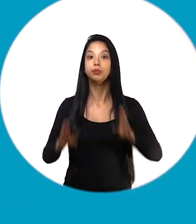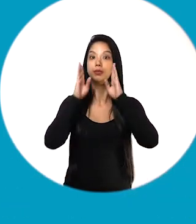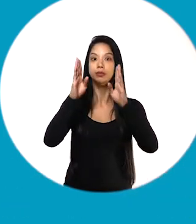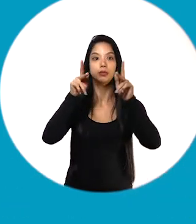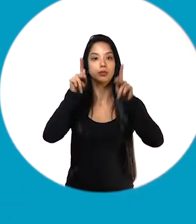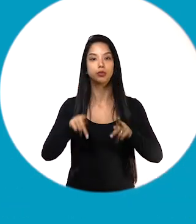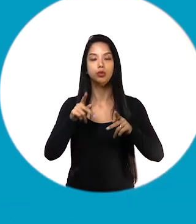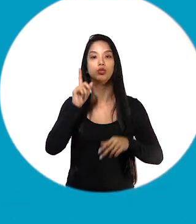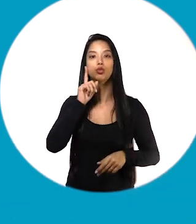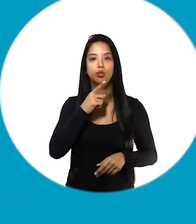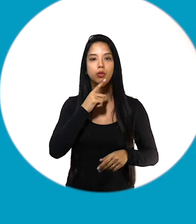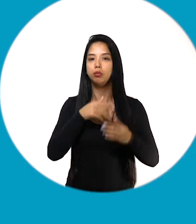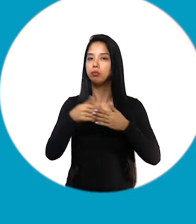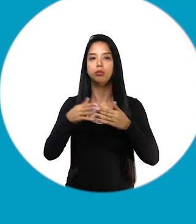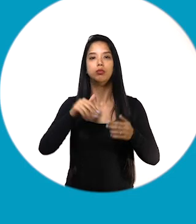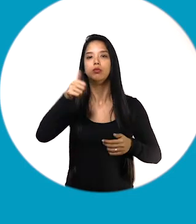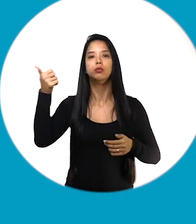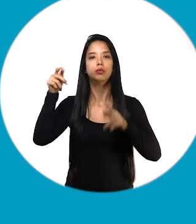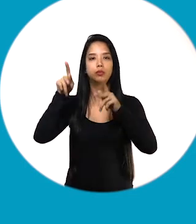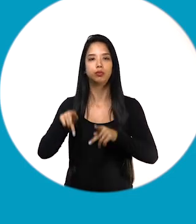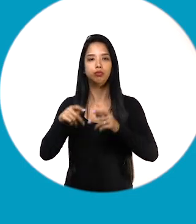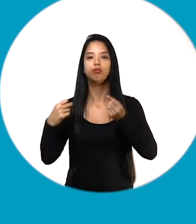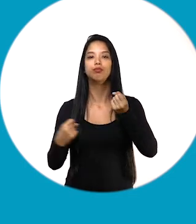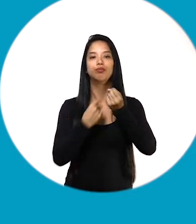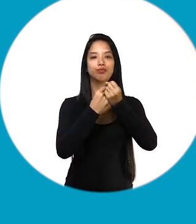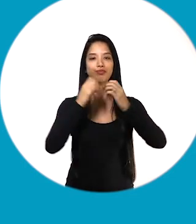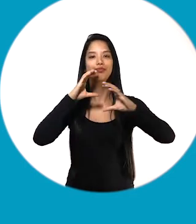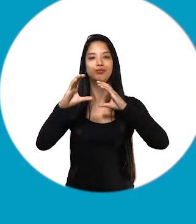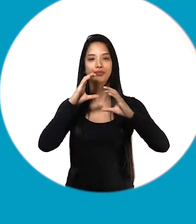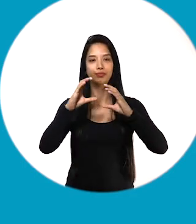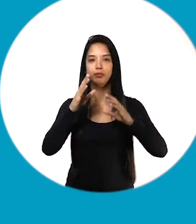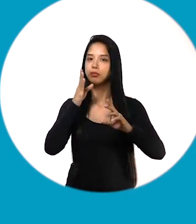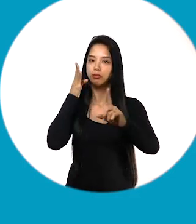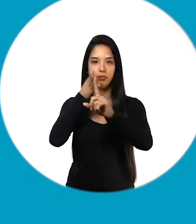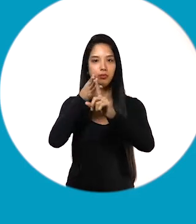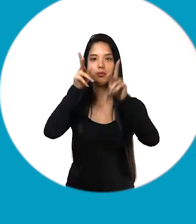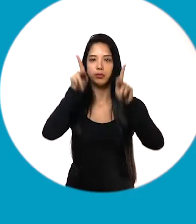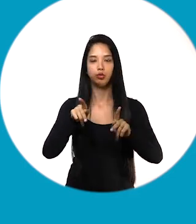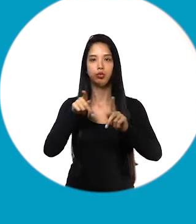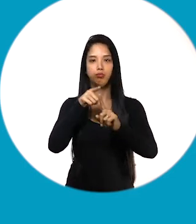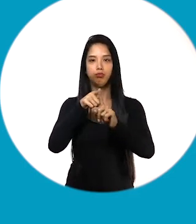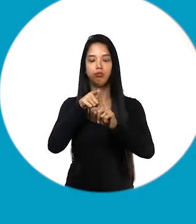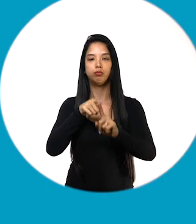Diríjase a la persona sorda, aun cuando se encuentre acompañada por una persona que le asista para comunicarse.